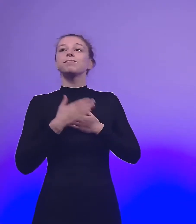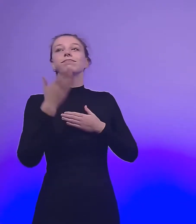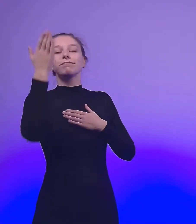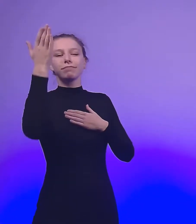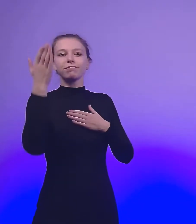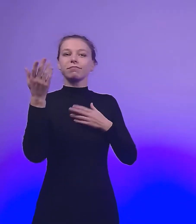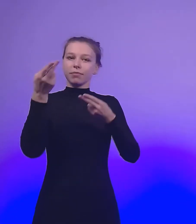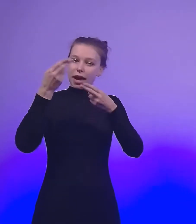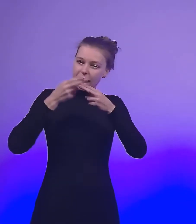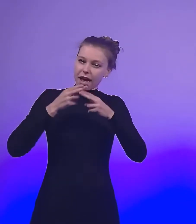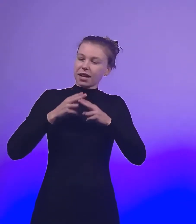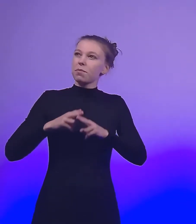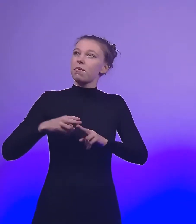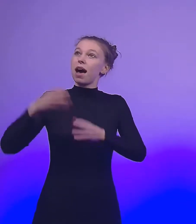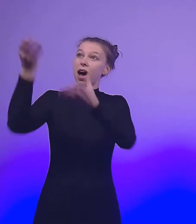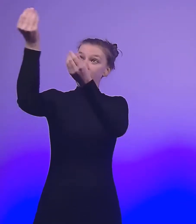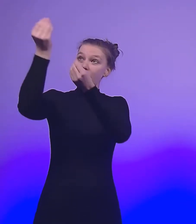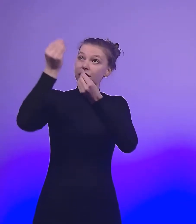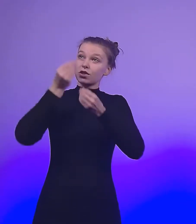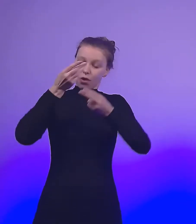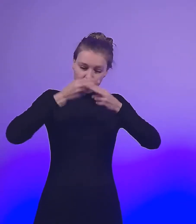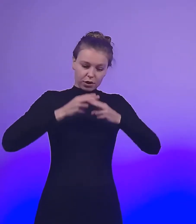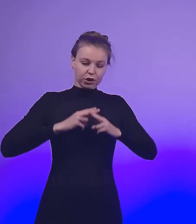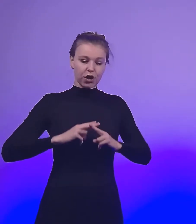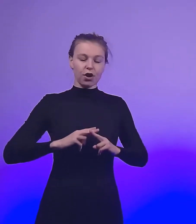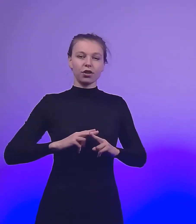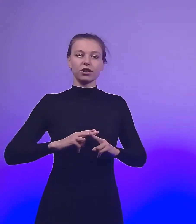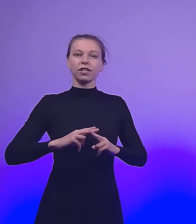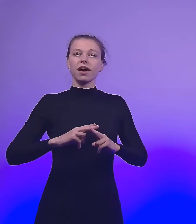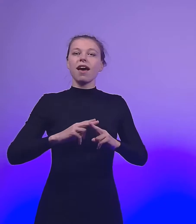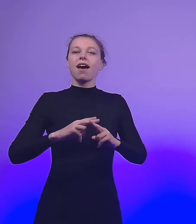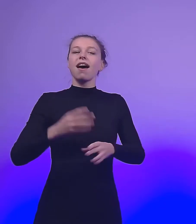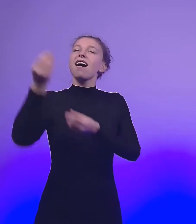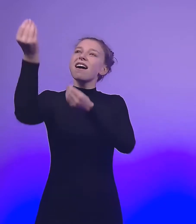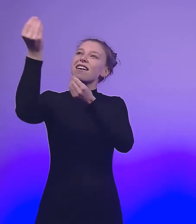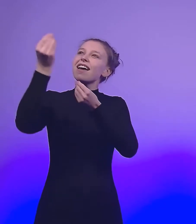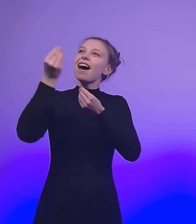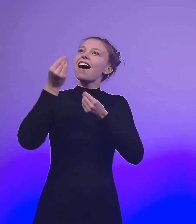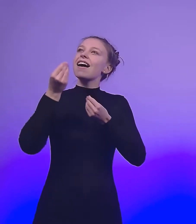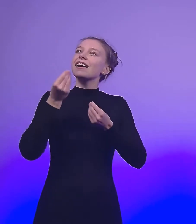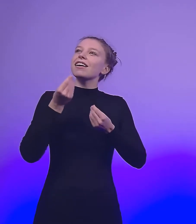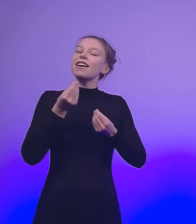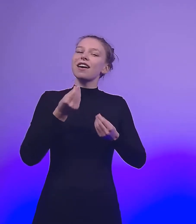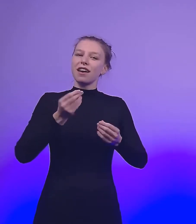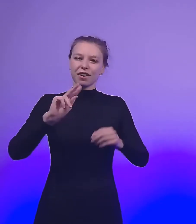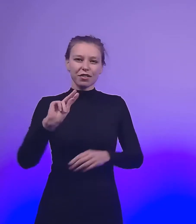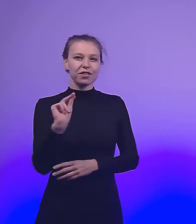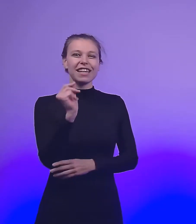Hij brengt mij tot rust en uit.